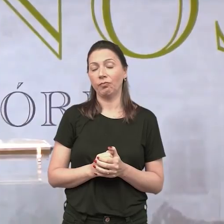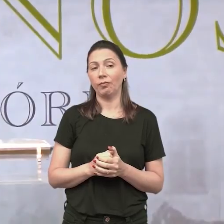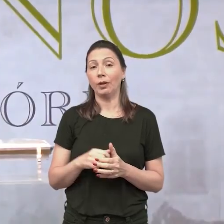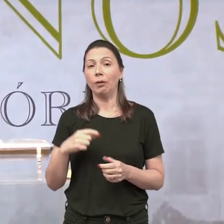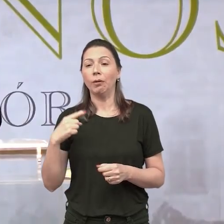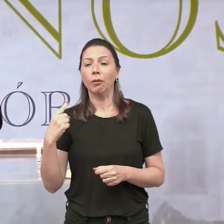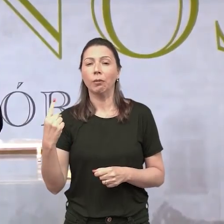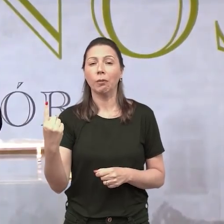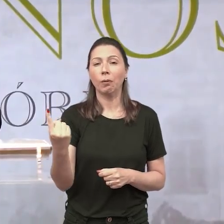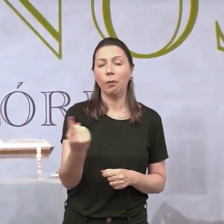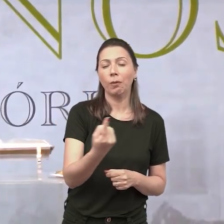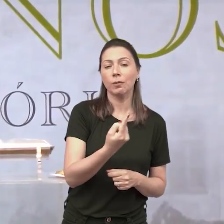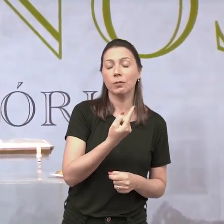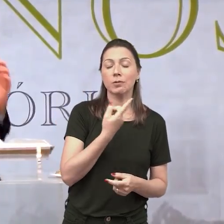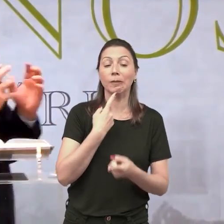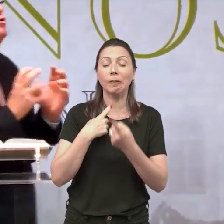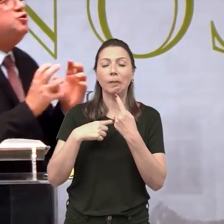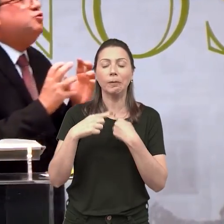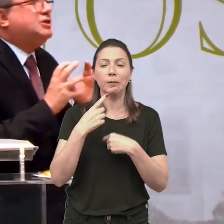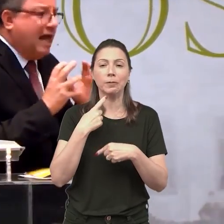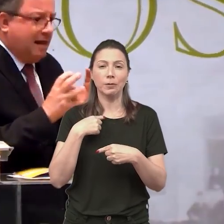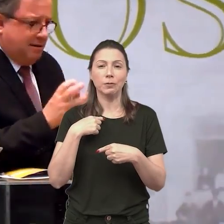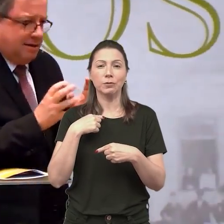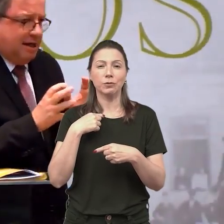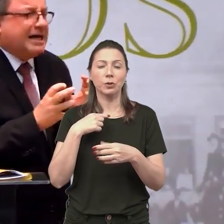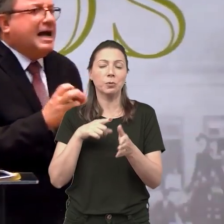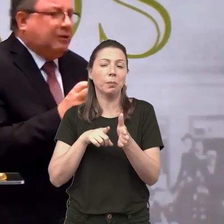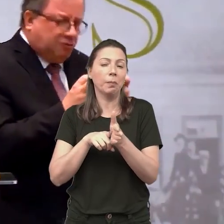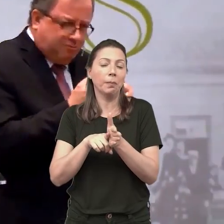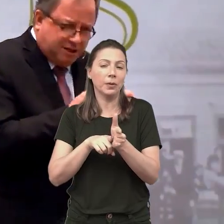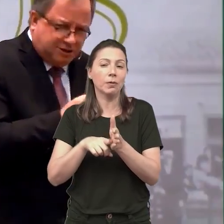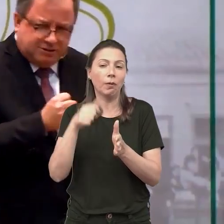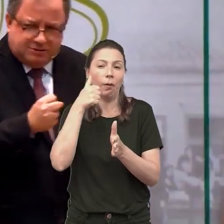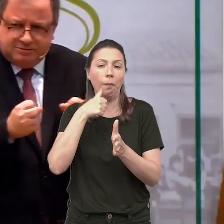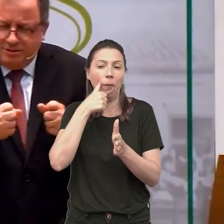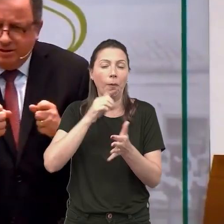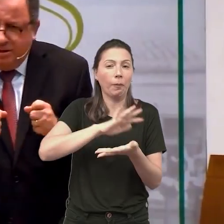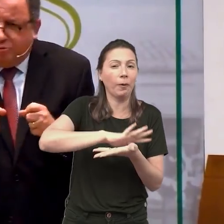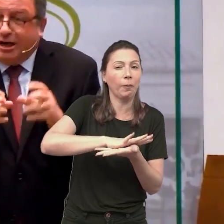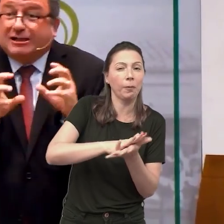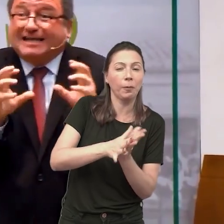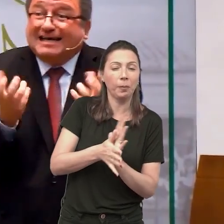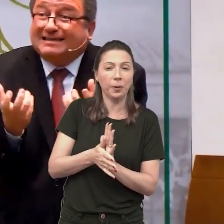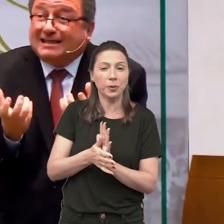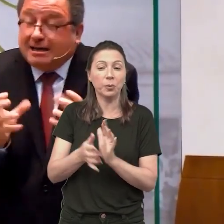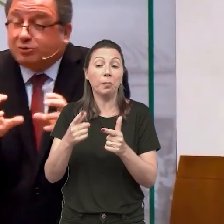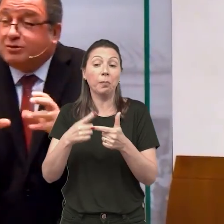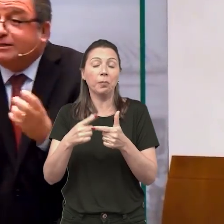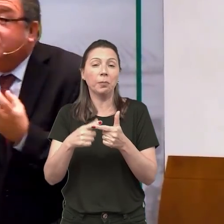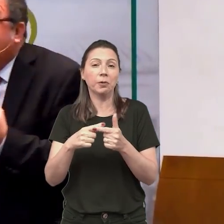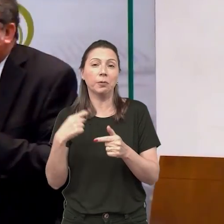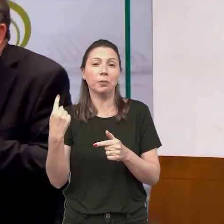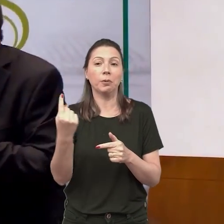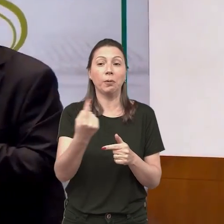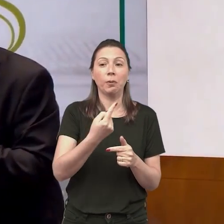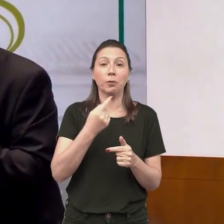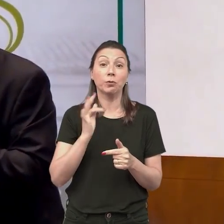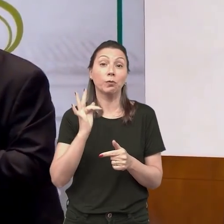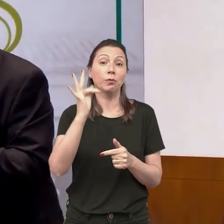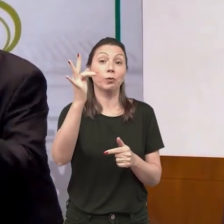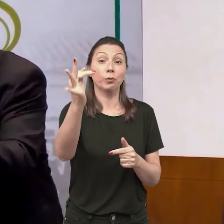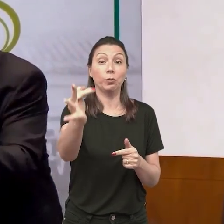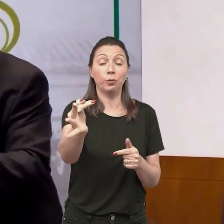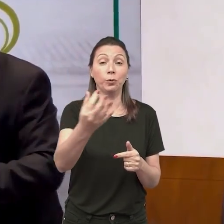Nós temos uma tendência para consultar cartomante, porque nós queremos conhecer o nosso o quê?